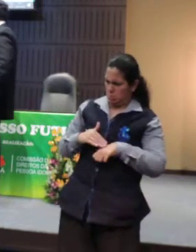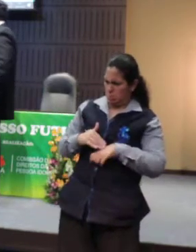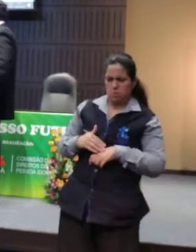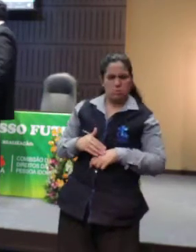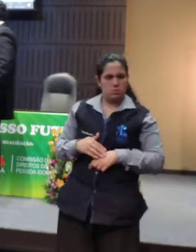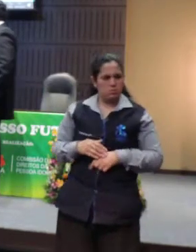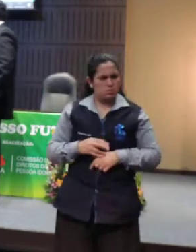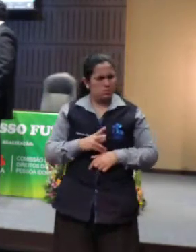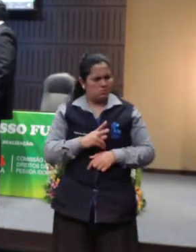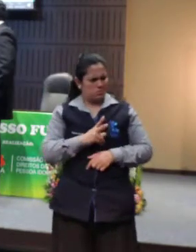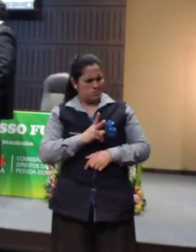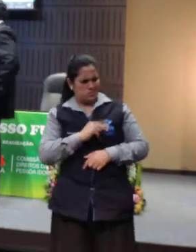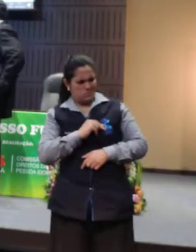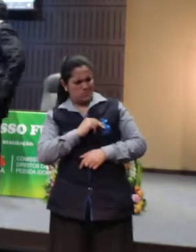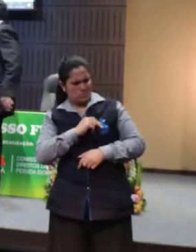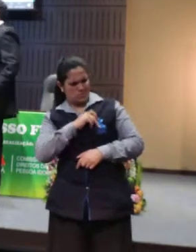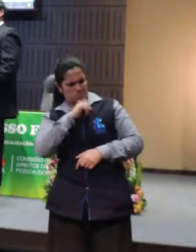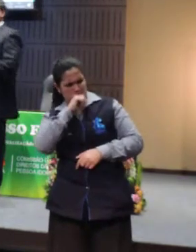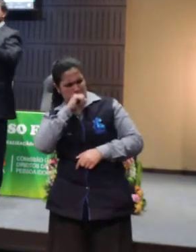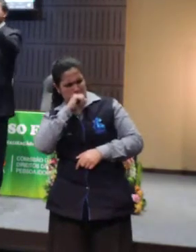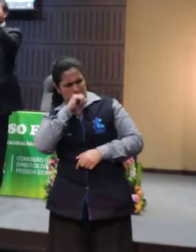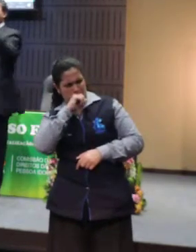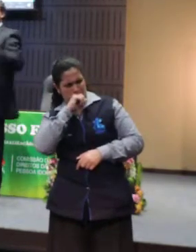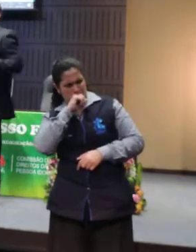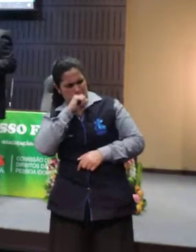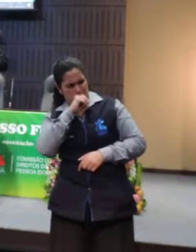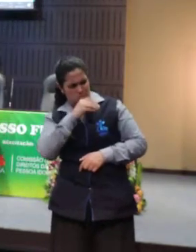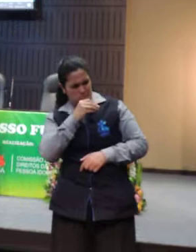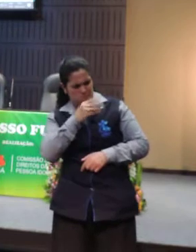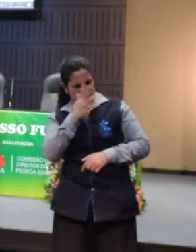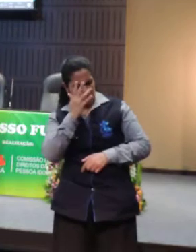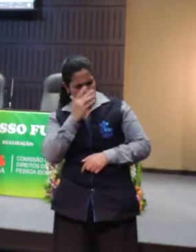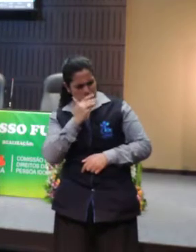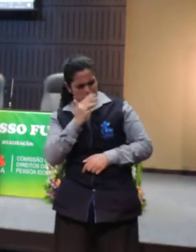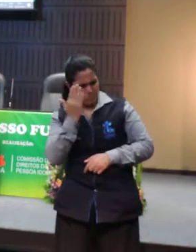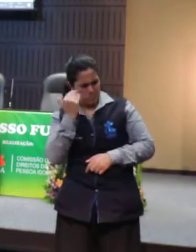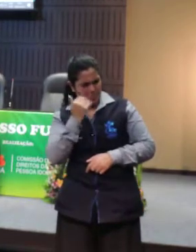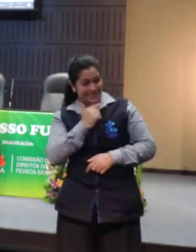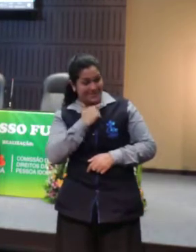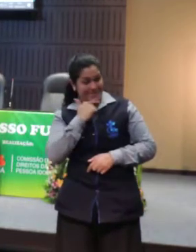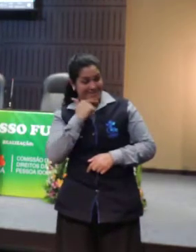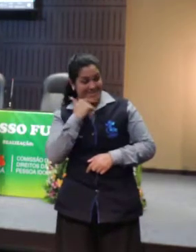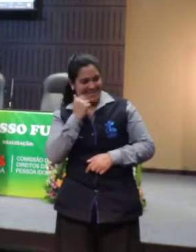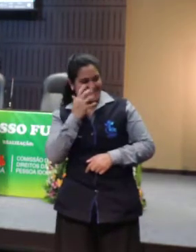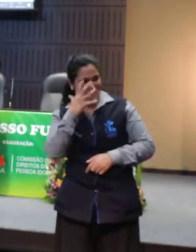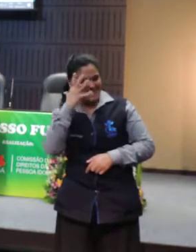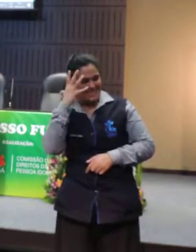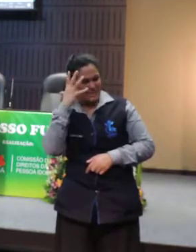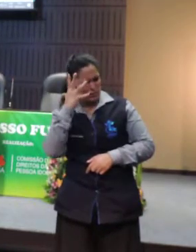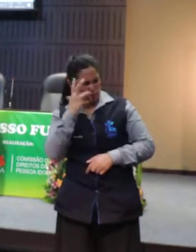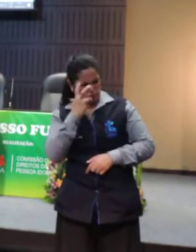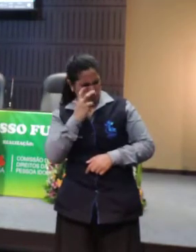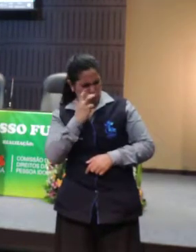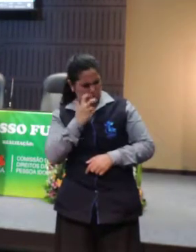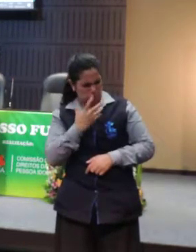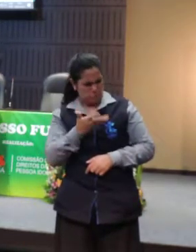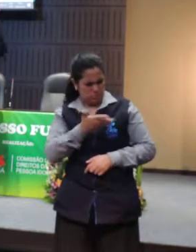Nossa Senhora. Baixou o pai pouquinho, né? Coitadinha. Não pode, meu Deus. Sorri, minha filha.